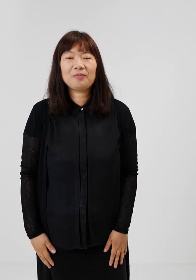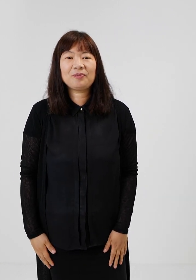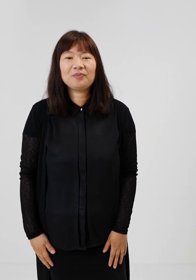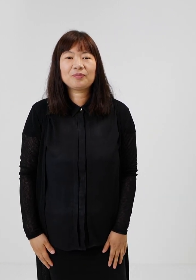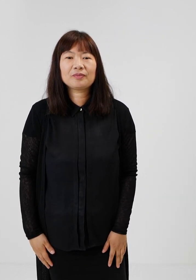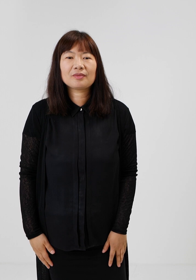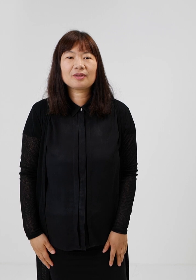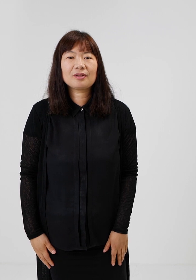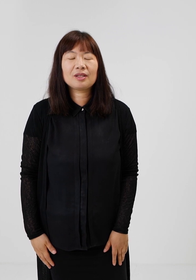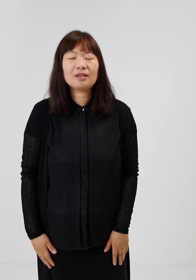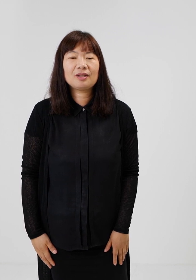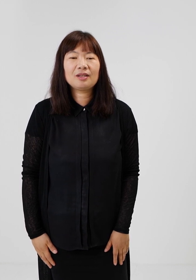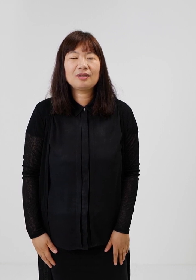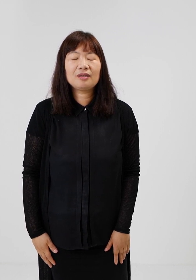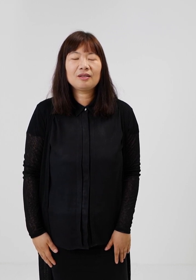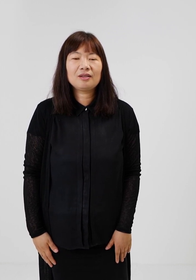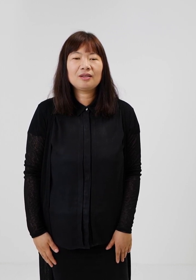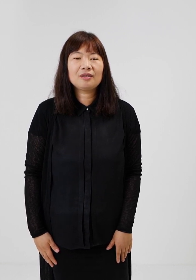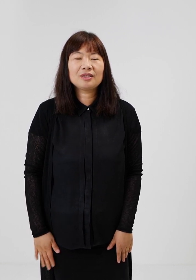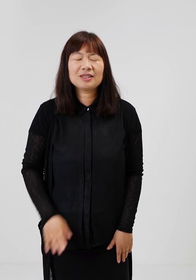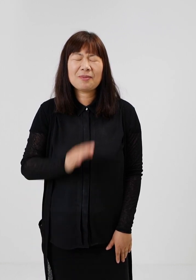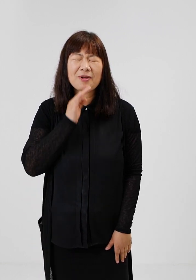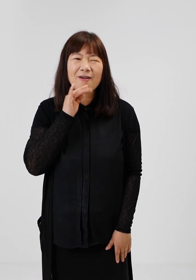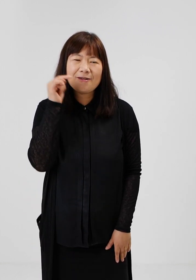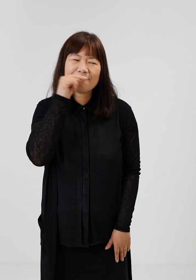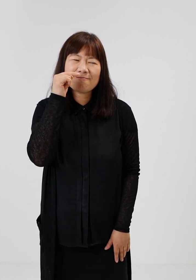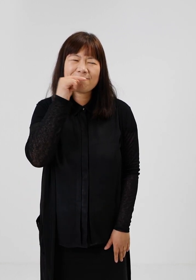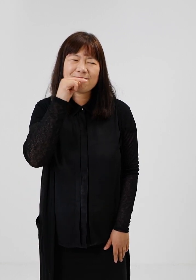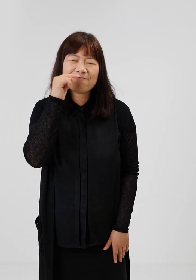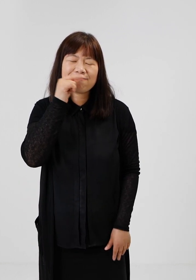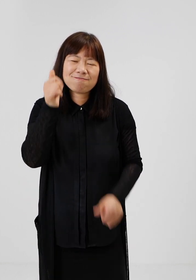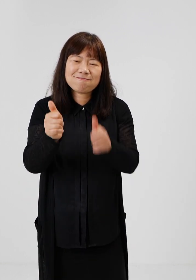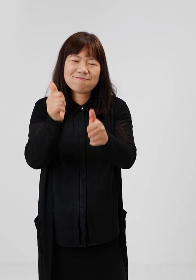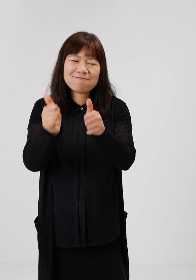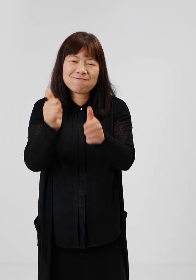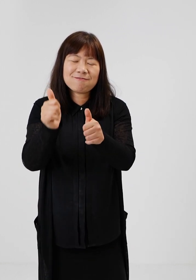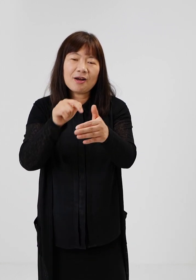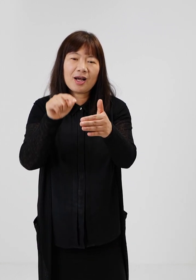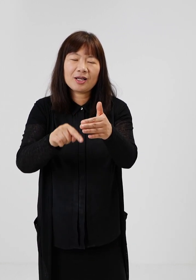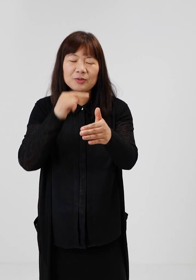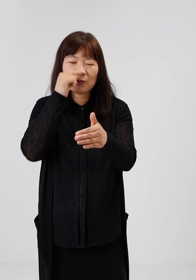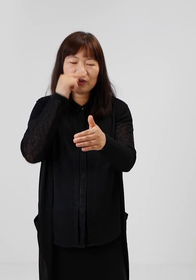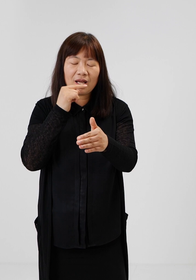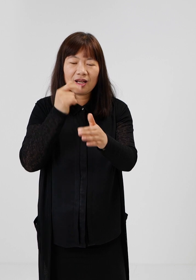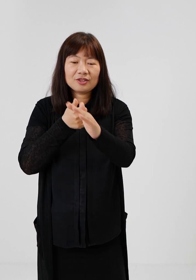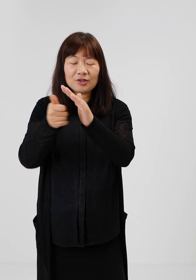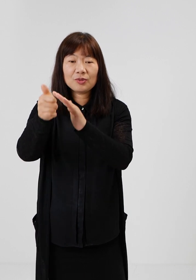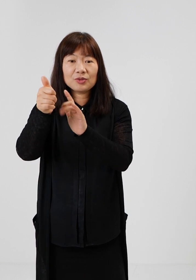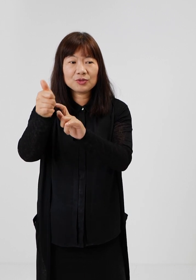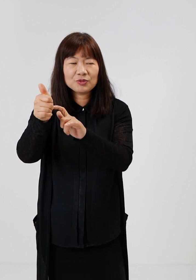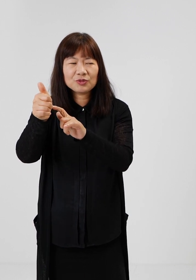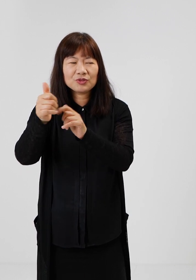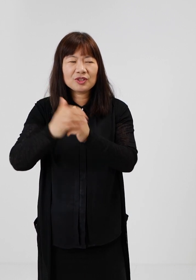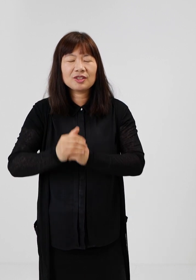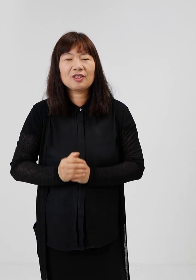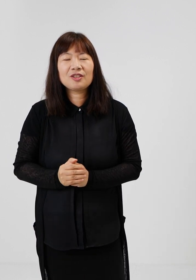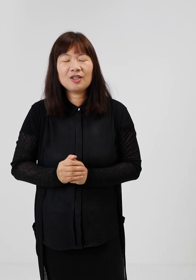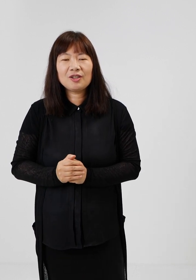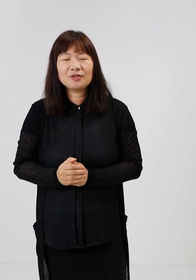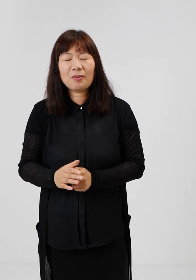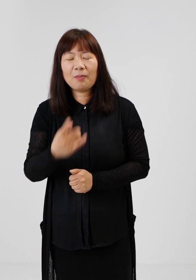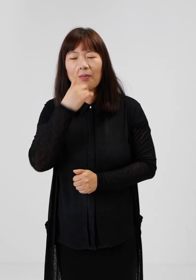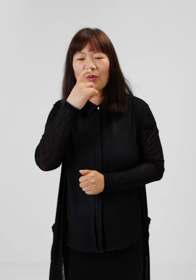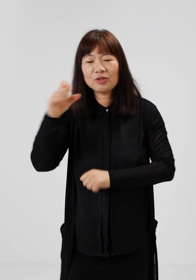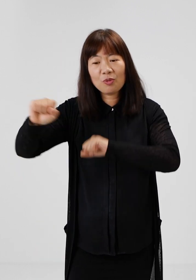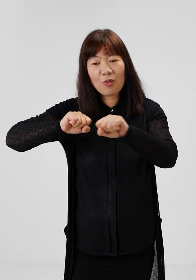같은 EPL 세계 속에서 그 동양아시아 선수가 저런 활약을